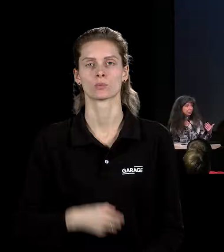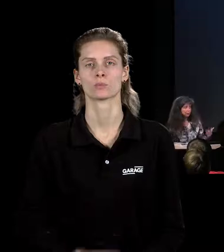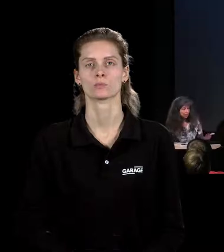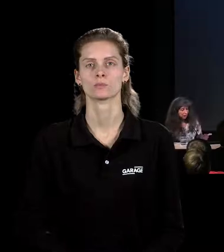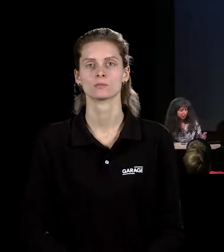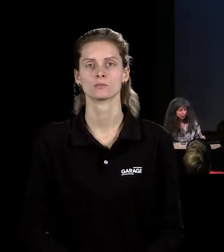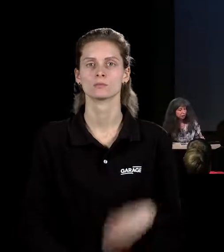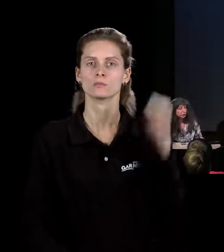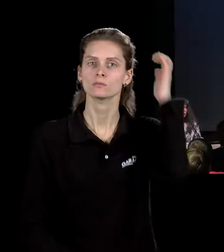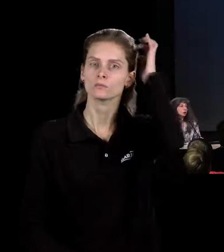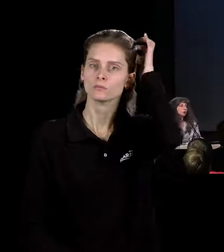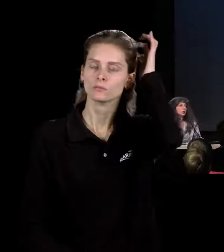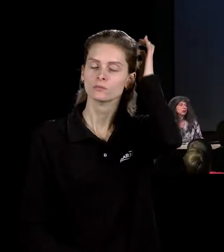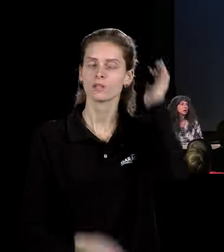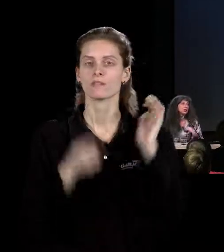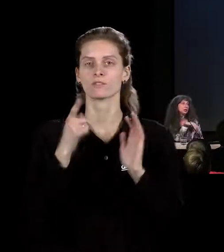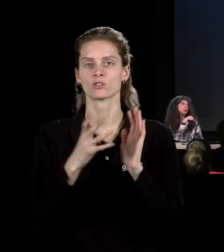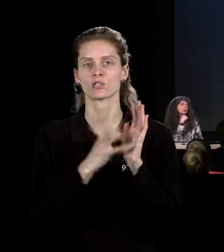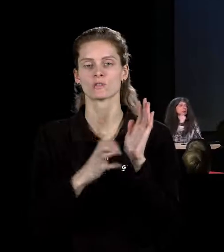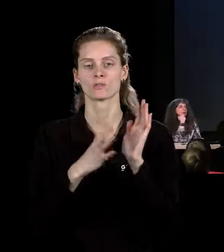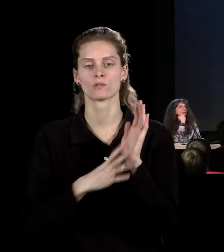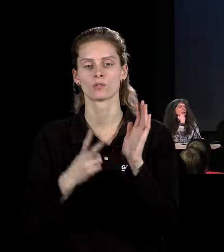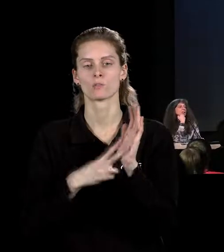И 97-й год, акция,